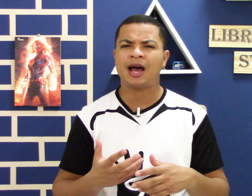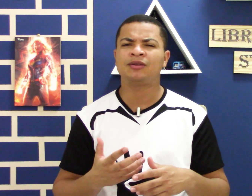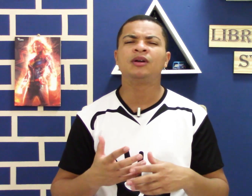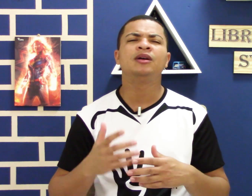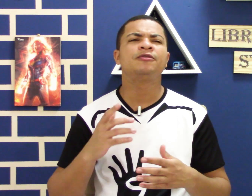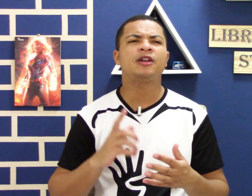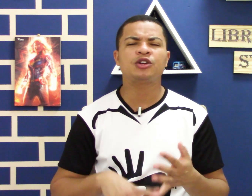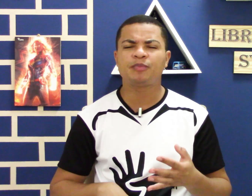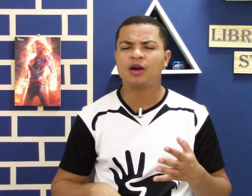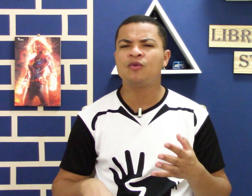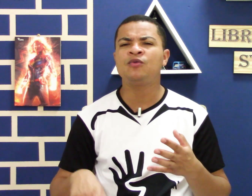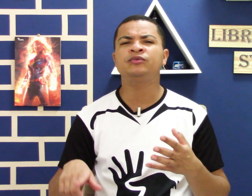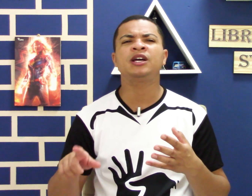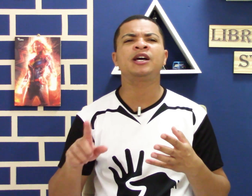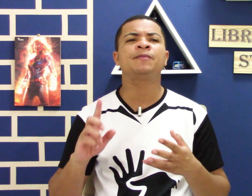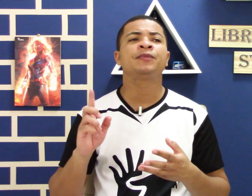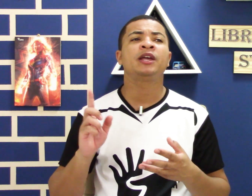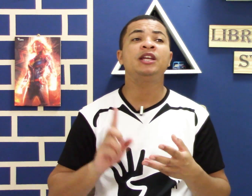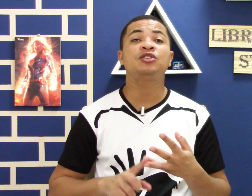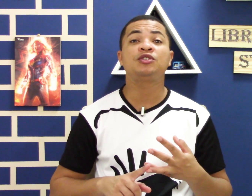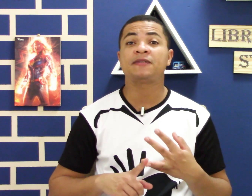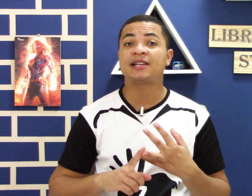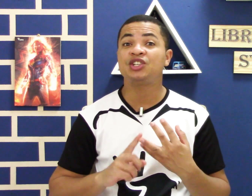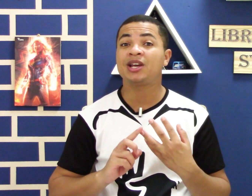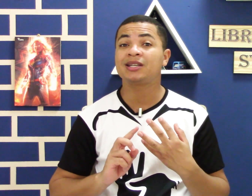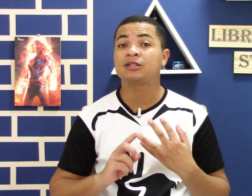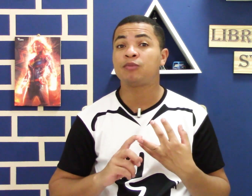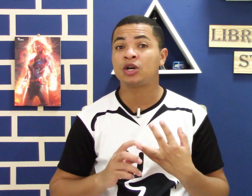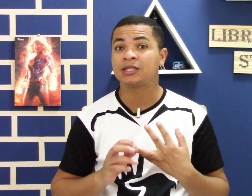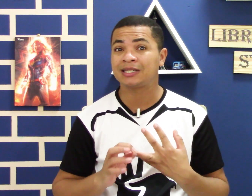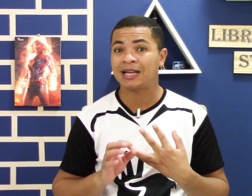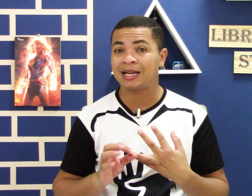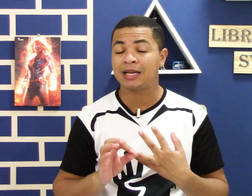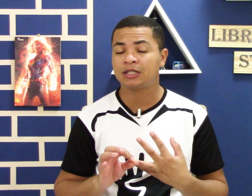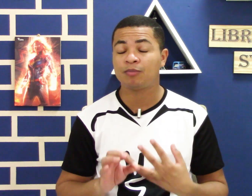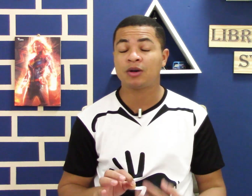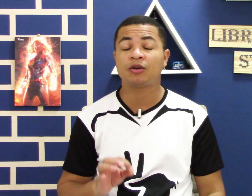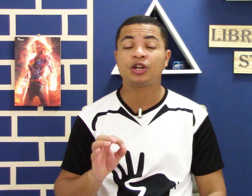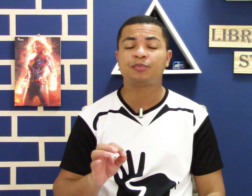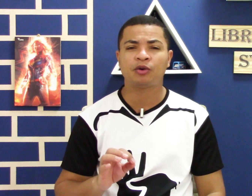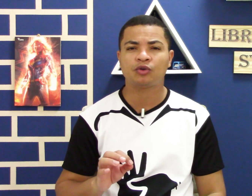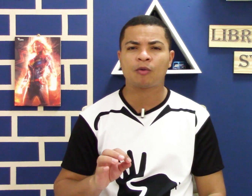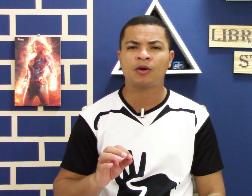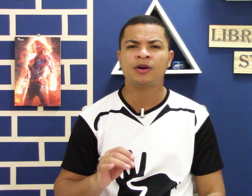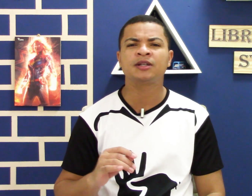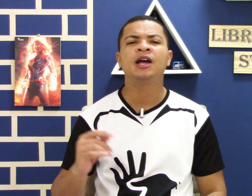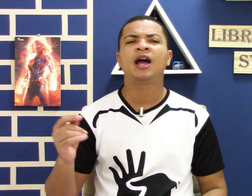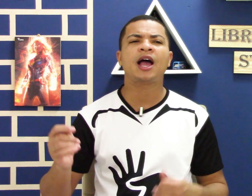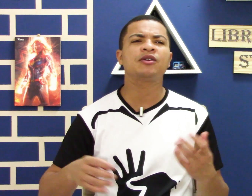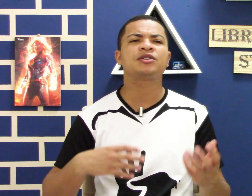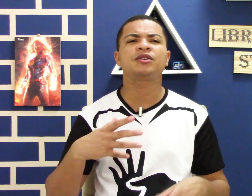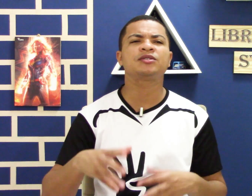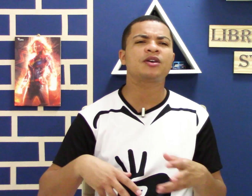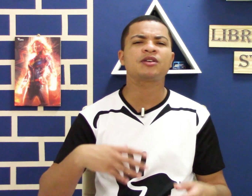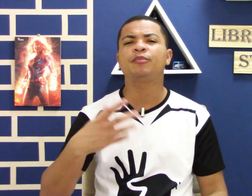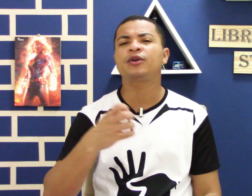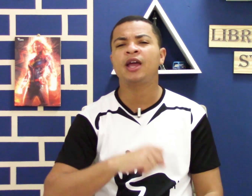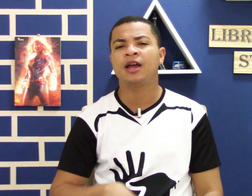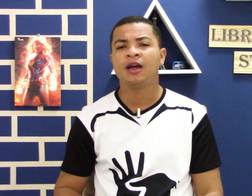usado. Final de pergunta, início de frase de resposta. Resposta, alguém te perguntou alguma coisa. Que eu não sei o que, não sei o que, não sei o que, por quê?